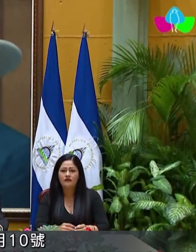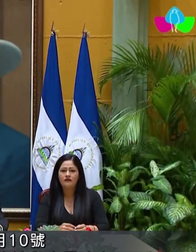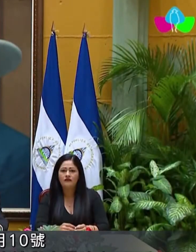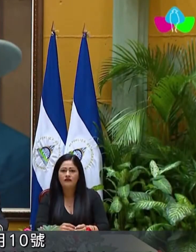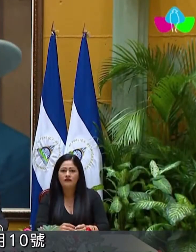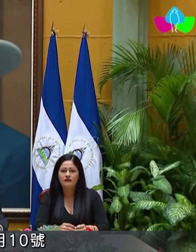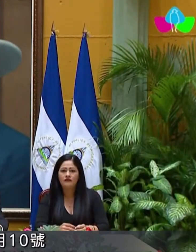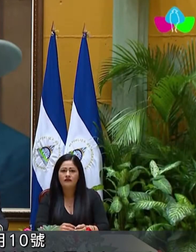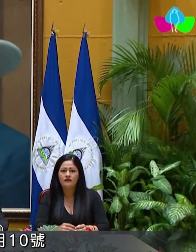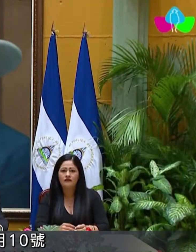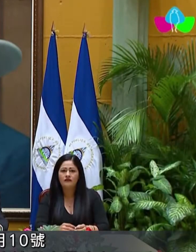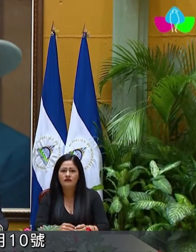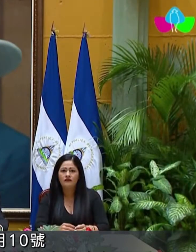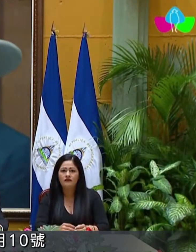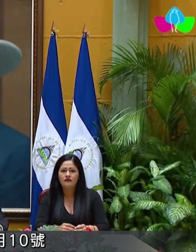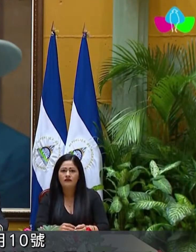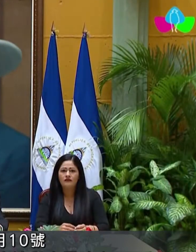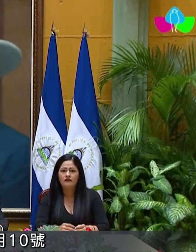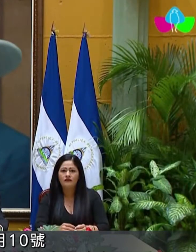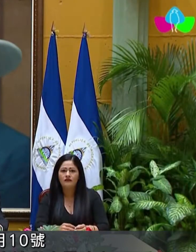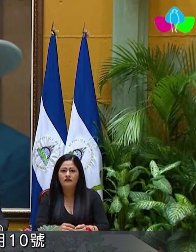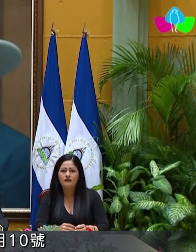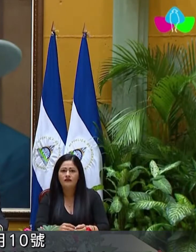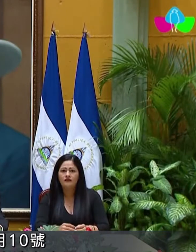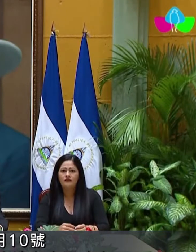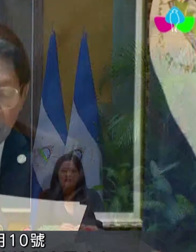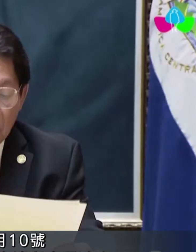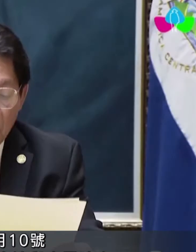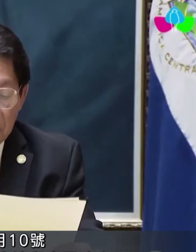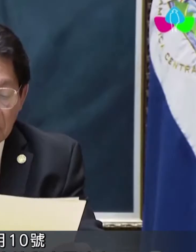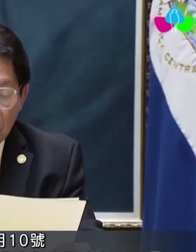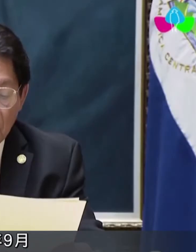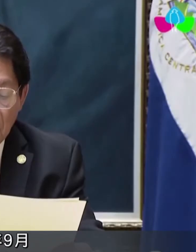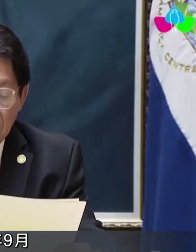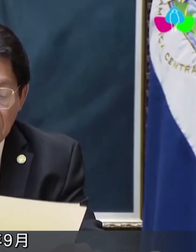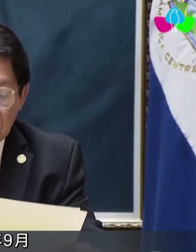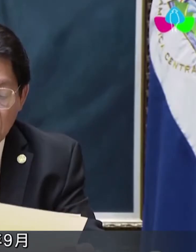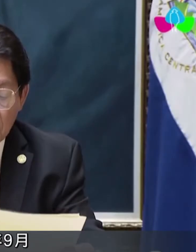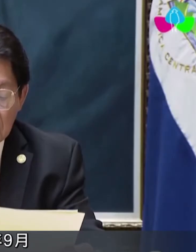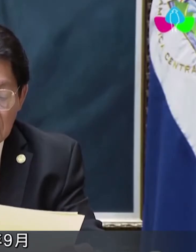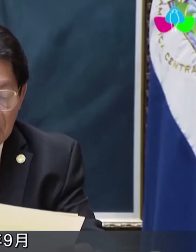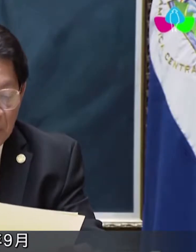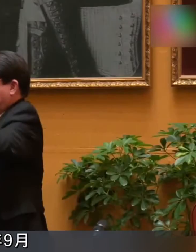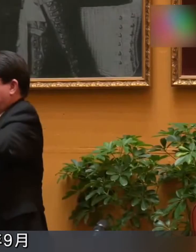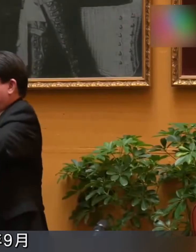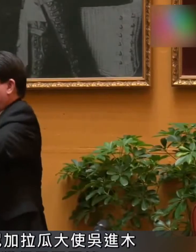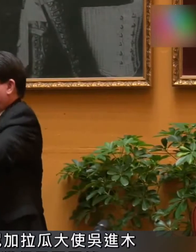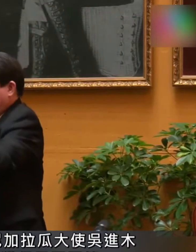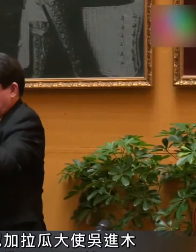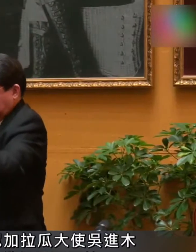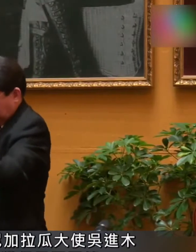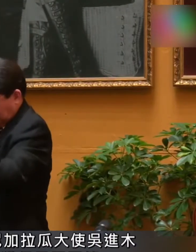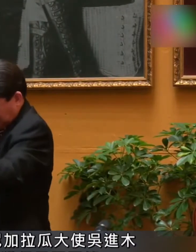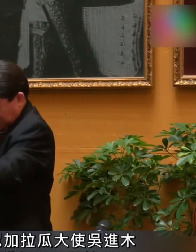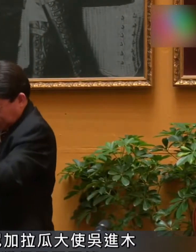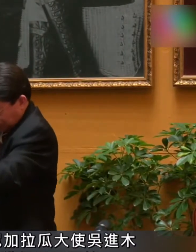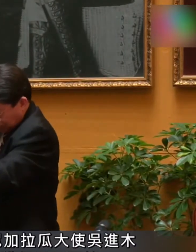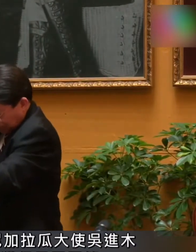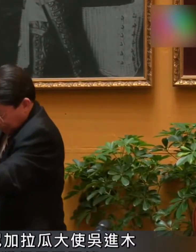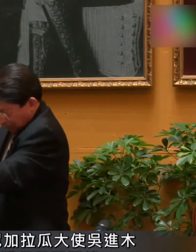尼加拉瓜去年12月10号宣布跟台湾断交，火速跟中国建交。此时却又传出去年9月请辞退休的前驻尼加拉瓜